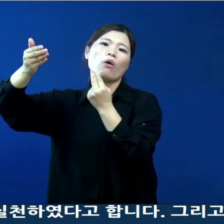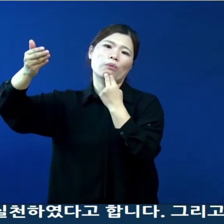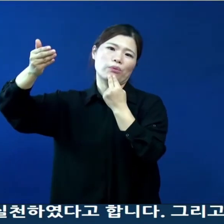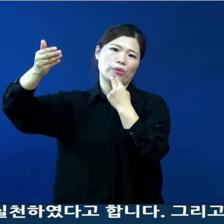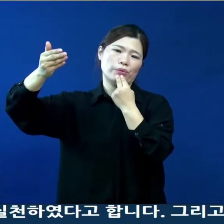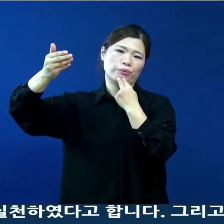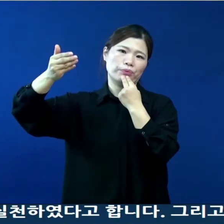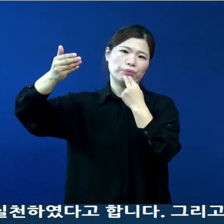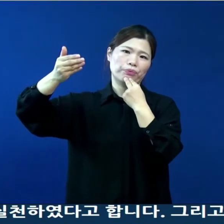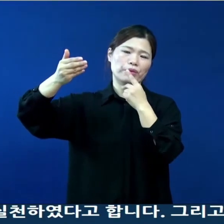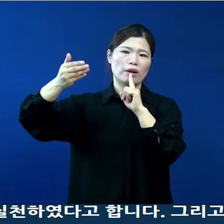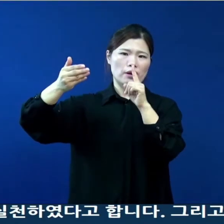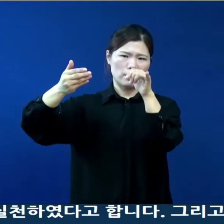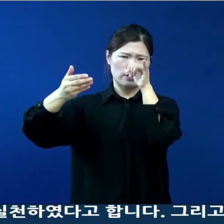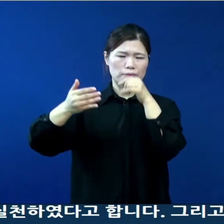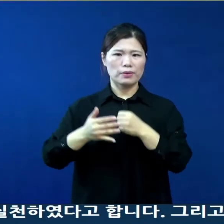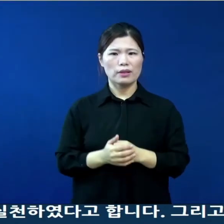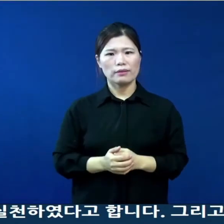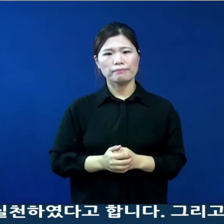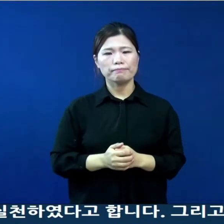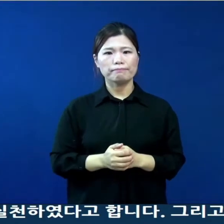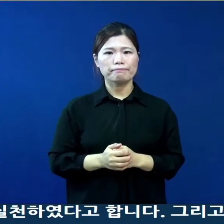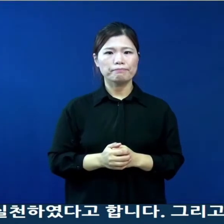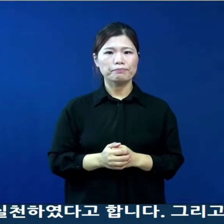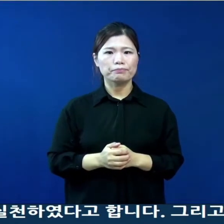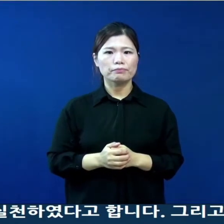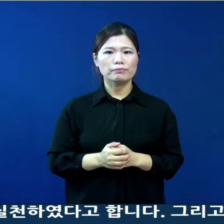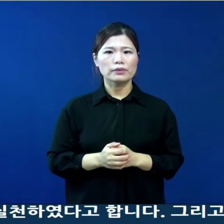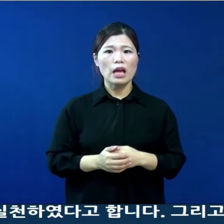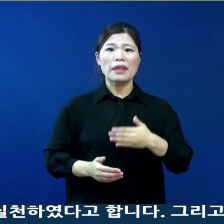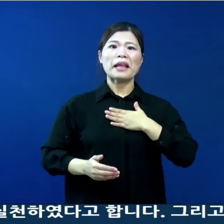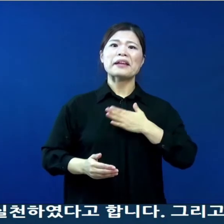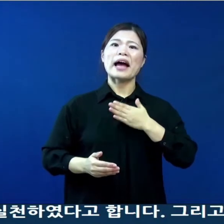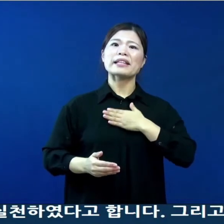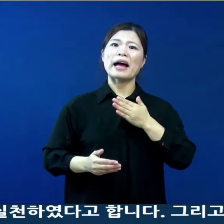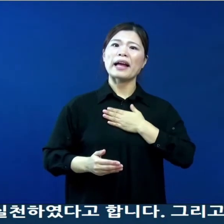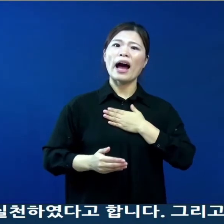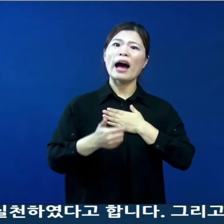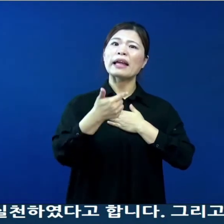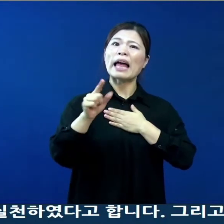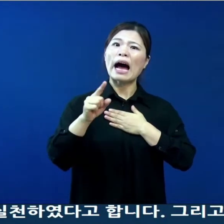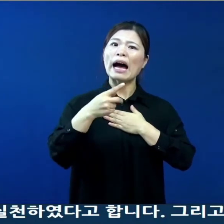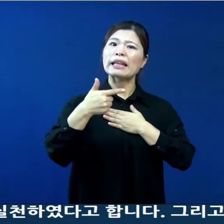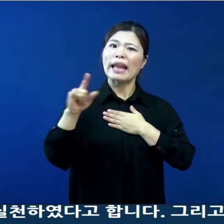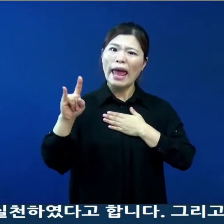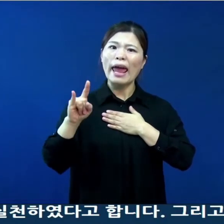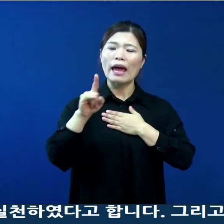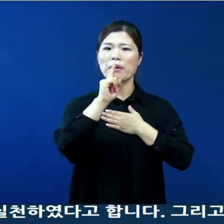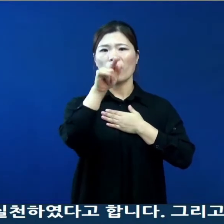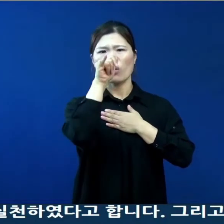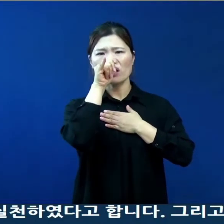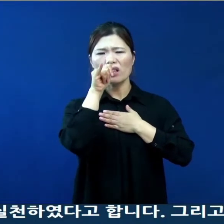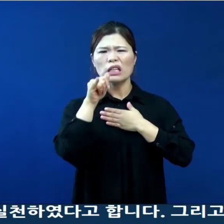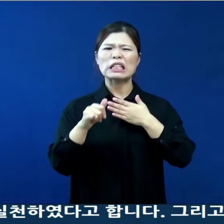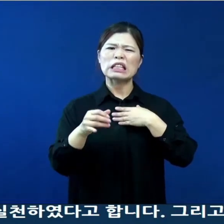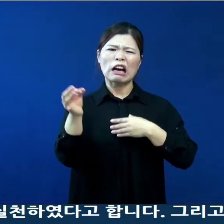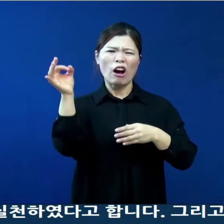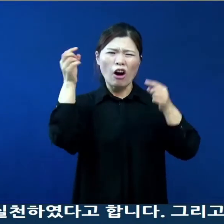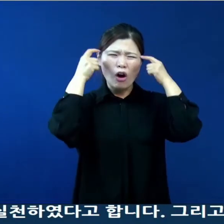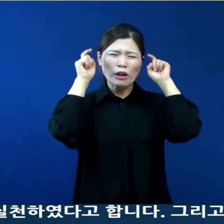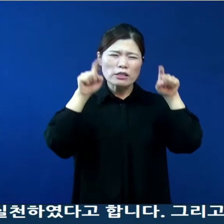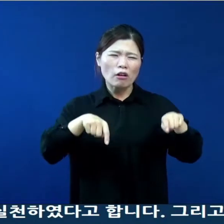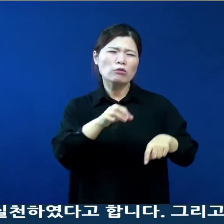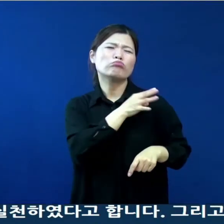있지 않다라고 하는 것입니다. 나라고 하며 살았던 이 어리석은 부자를 향한